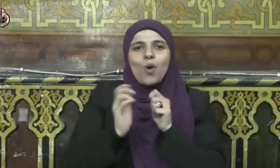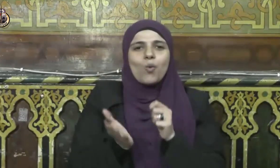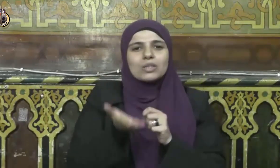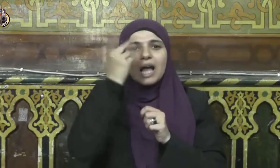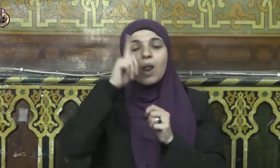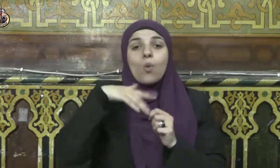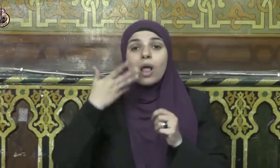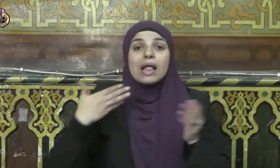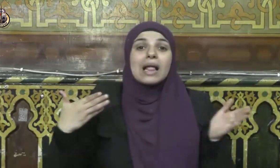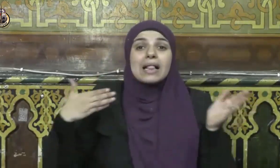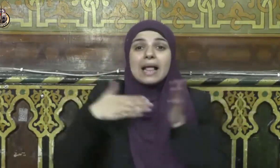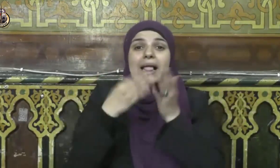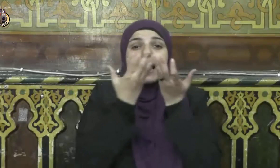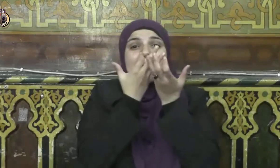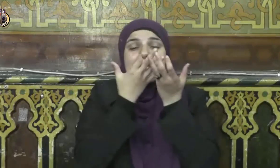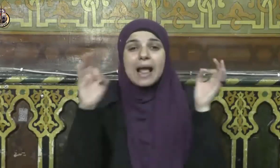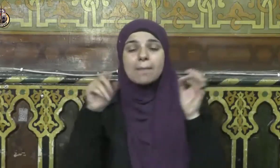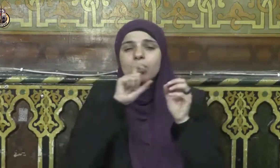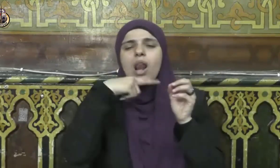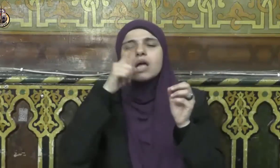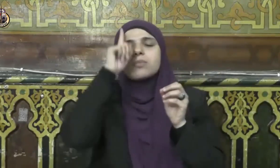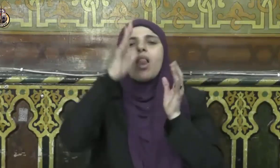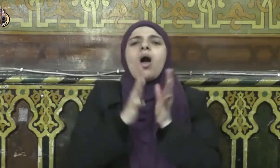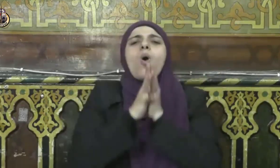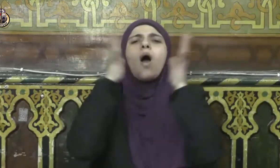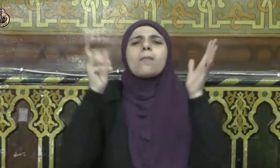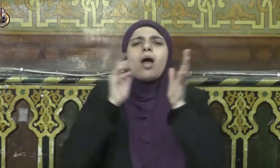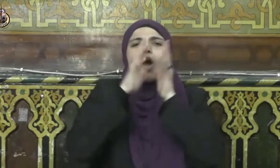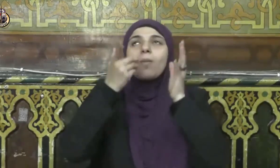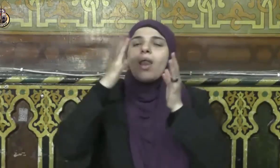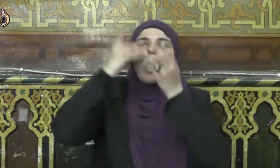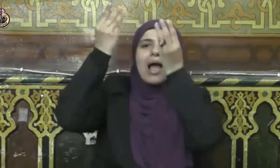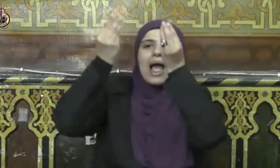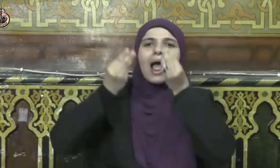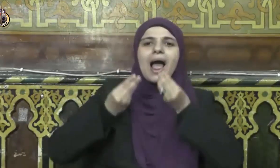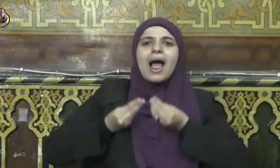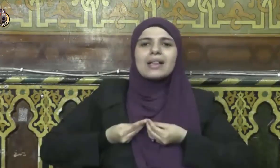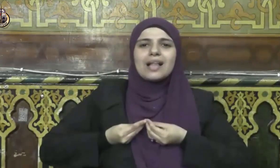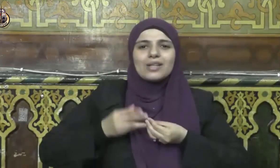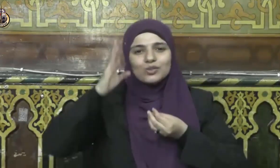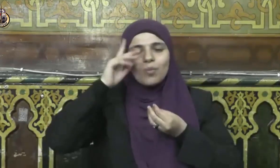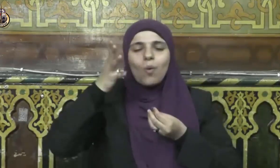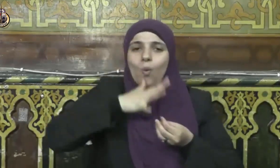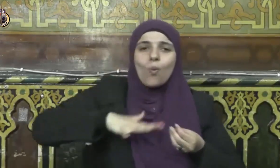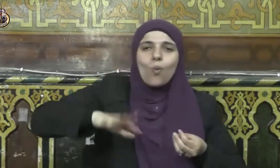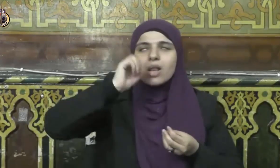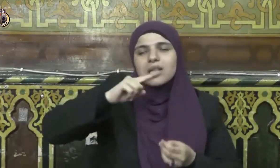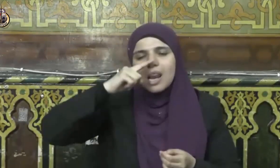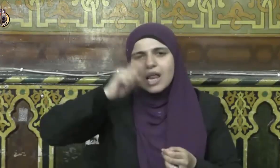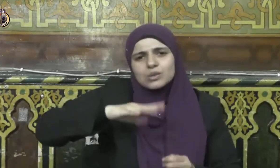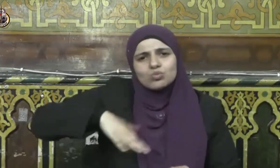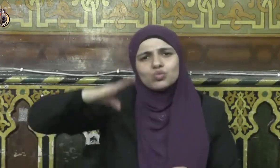سبحانه: ولتكملوا العدة ولتكبروا الله على ما هداكم ولعلكم